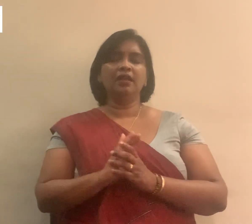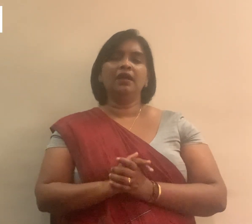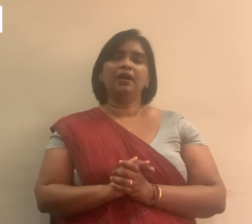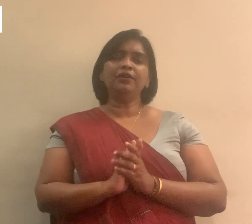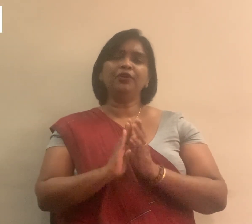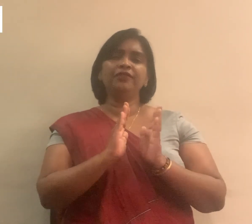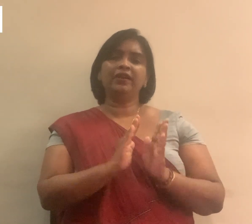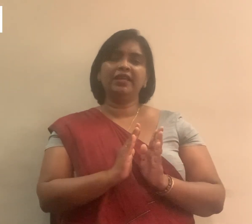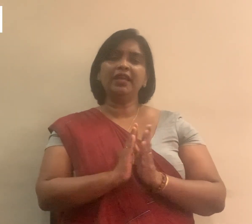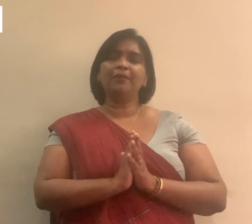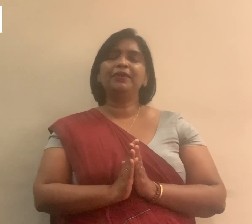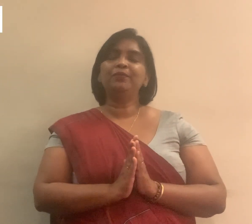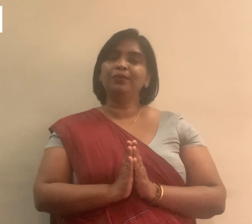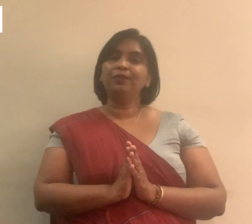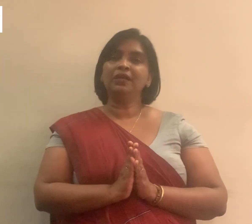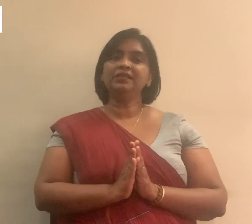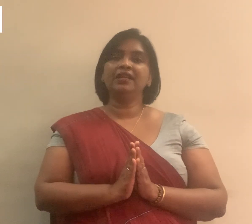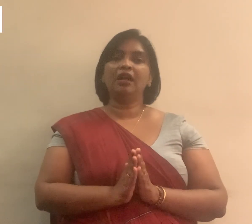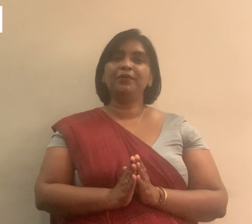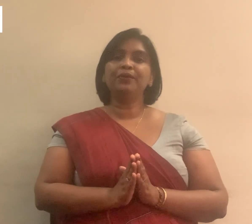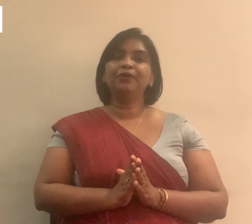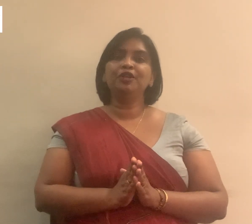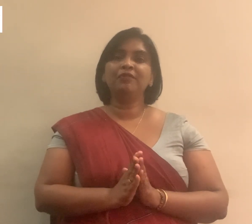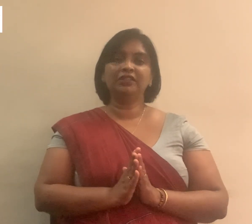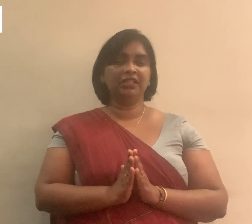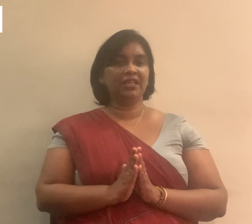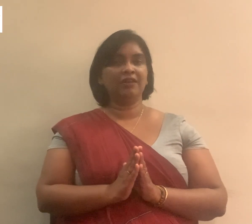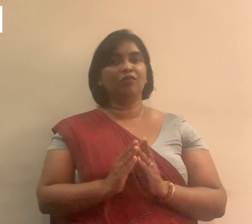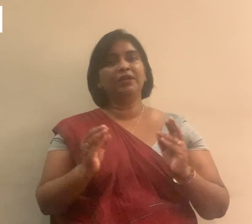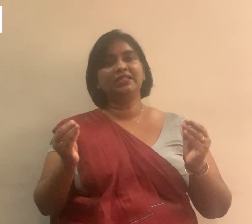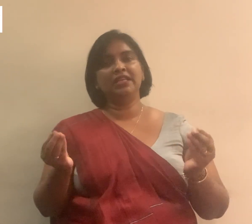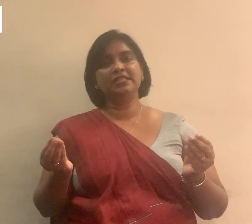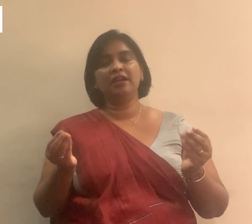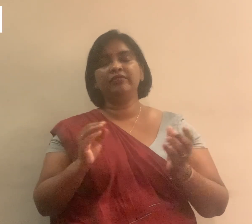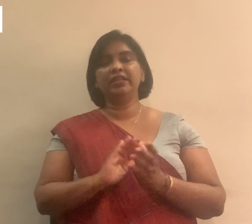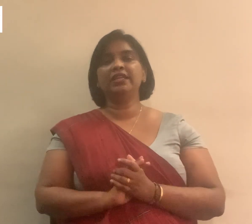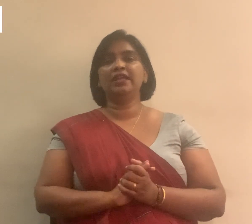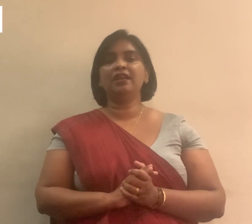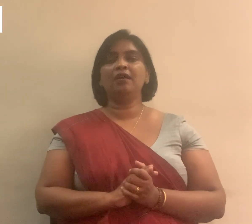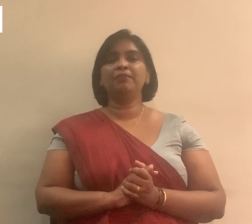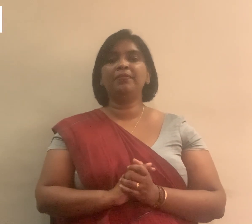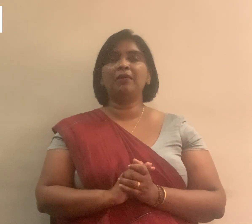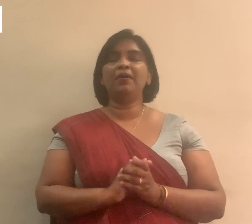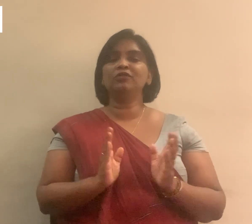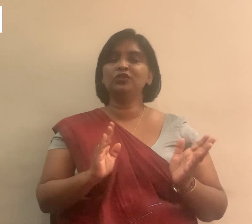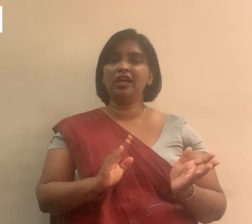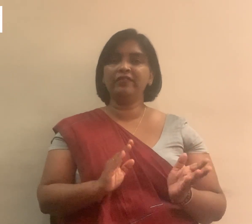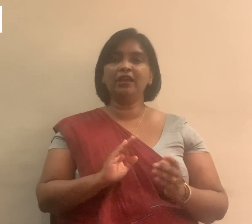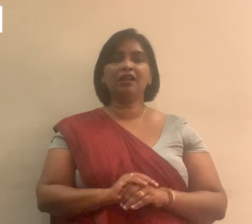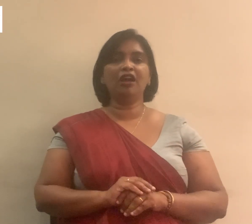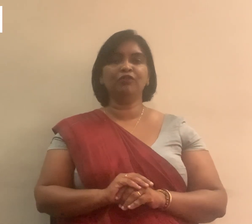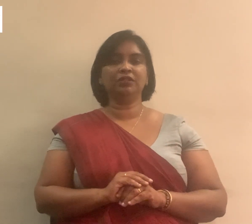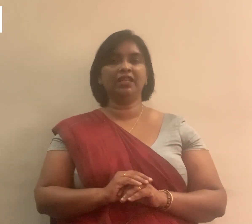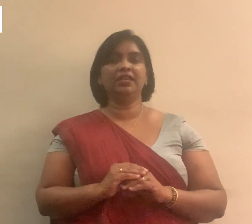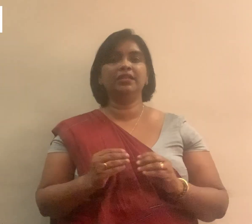අන්න ඔය වගේ අපිට පුළුවන් දැන් අපිට ඕනම වචනයක් ඔබට සංඥාවෙන් කියන්න අපහසුතාවයක් ආවොත් කෙනෙක්ගේ